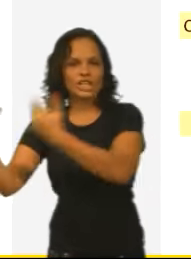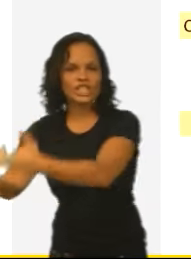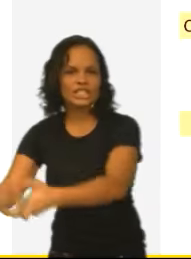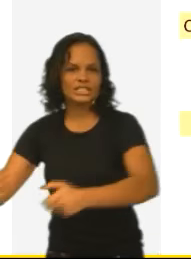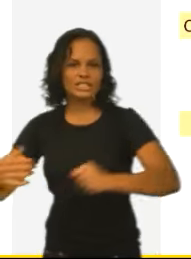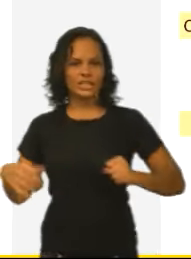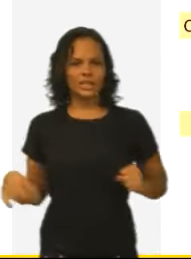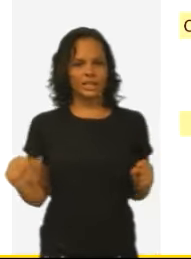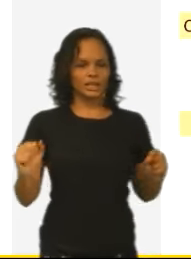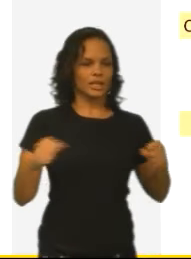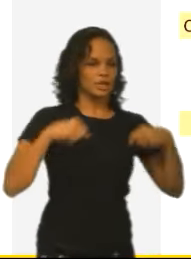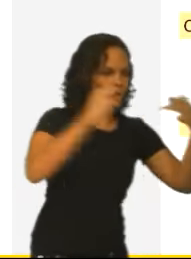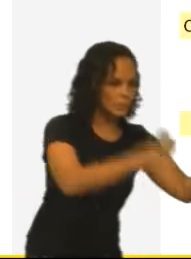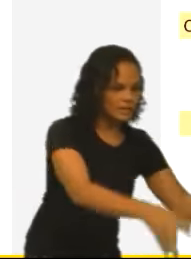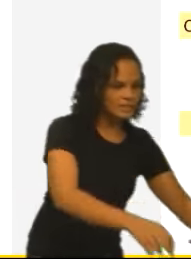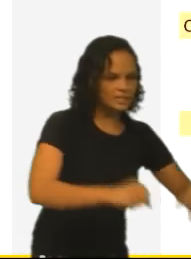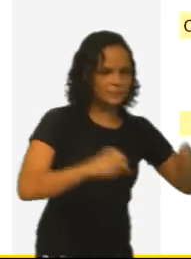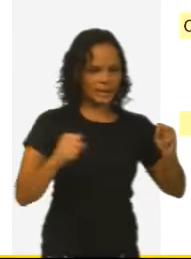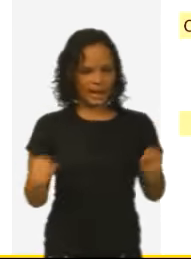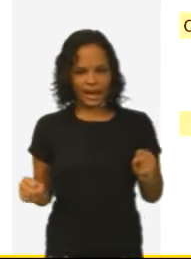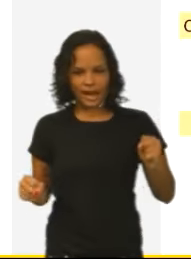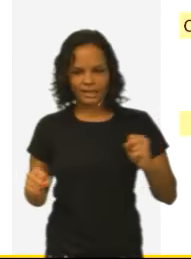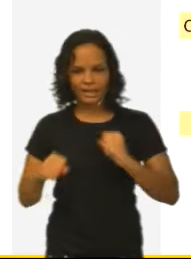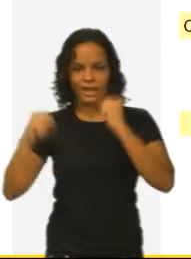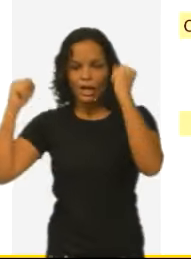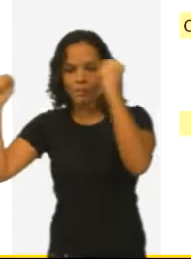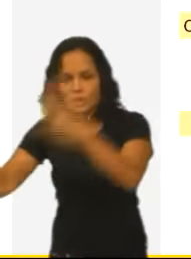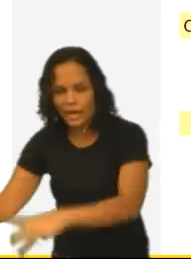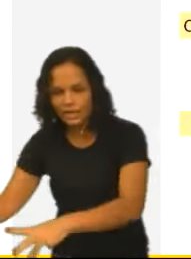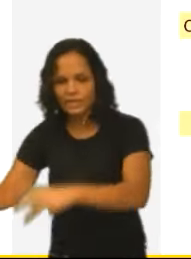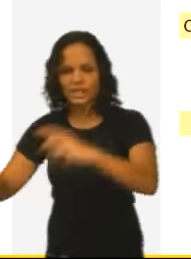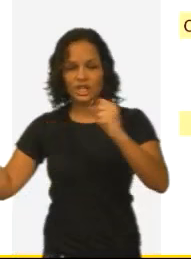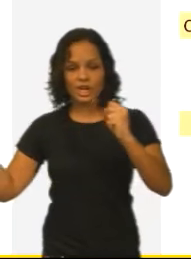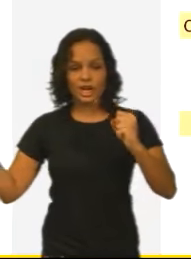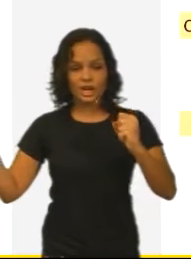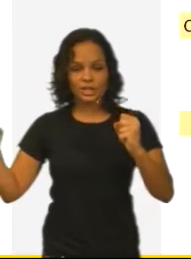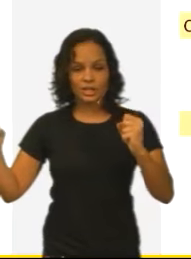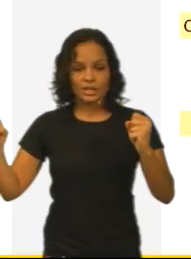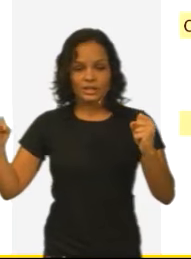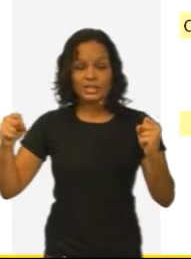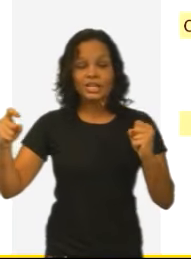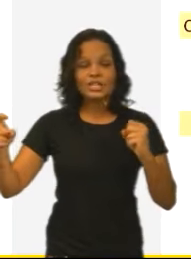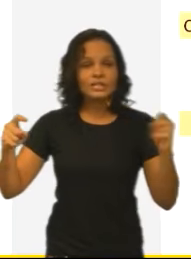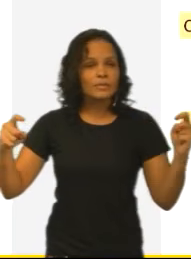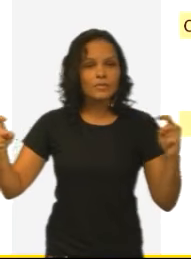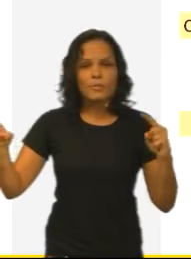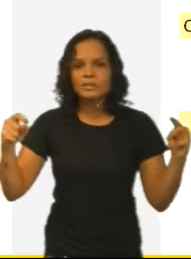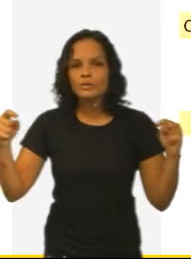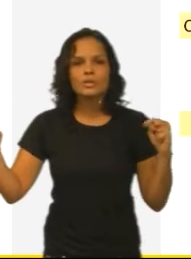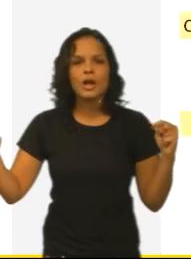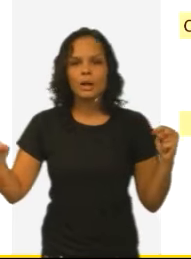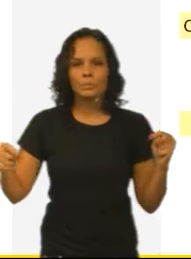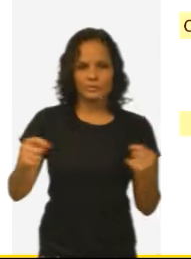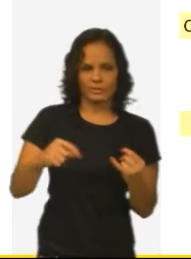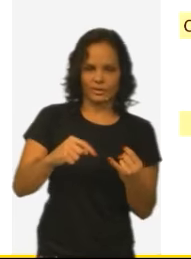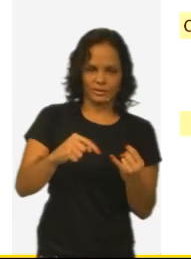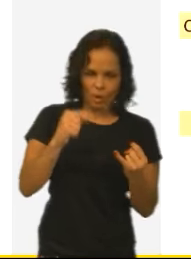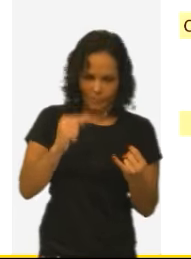hemorragia de sangue, surpresa inesperada, mulher inteligente, você está dizendo informações